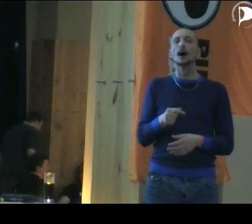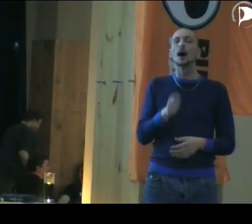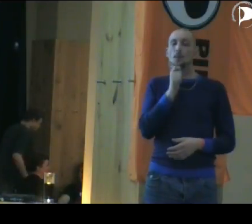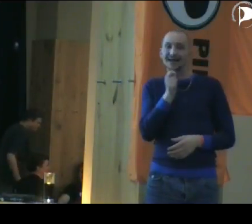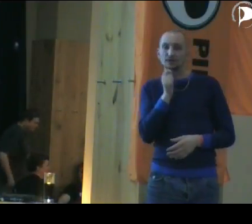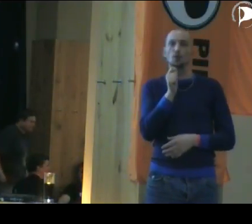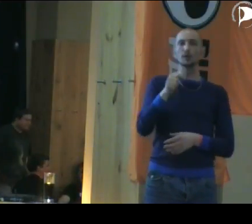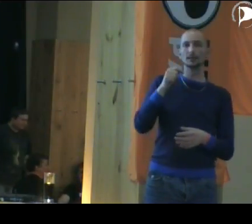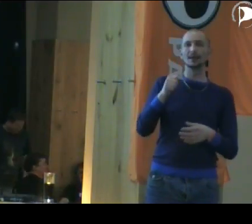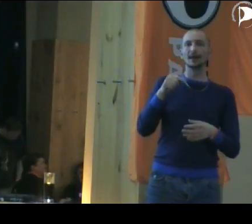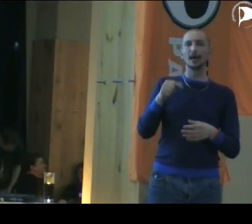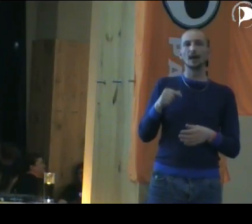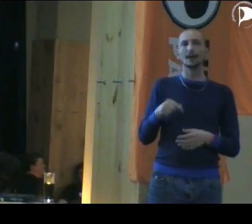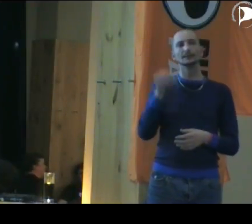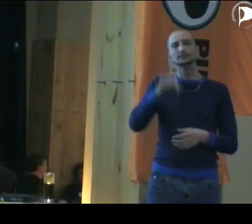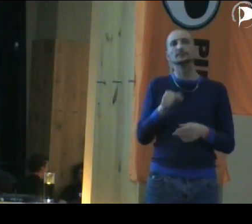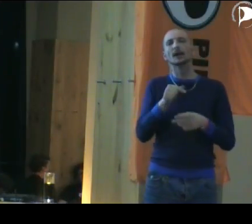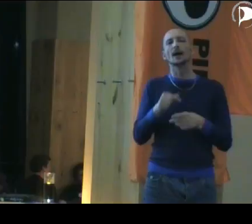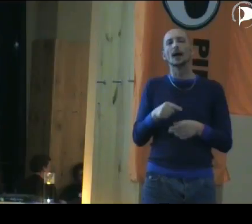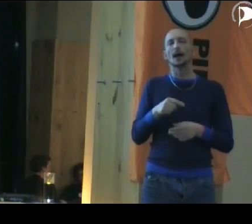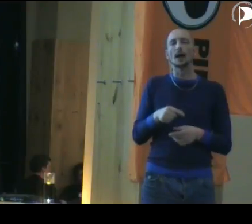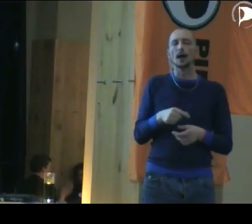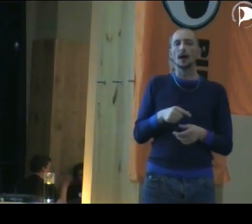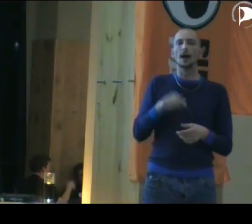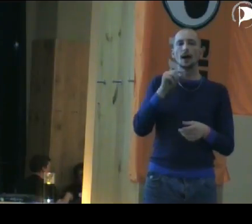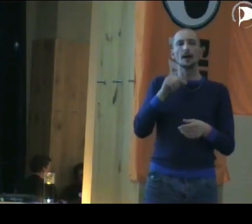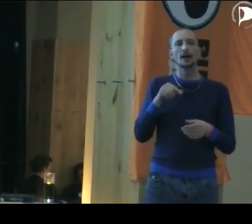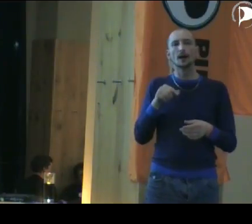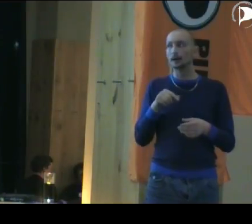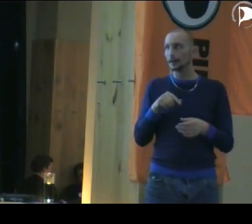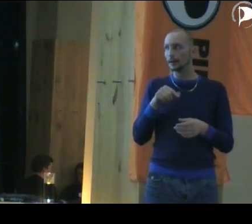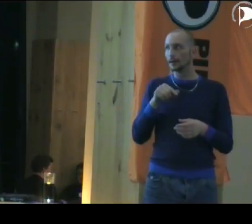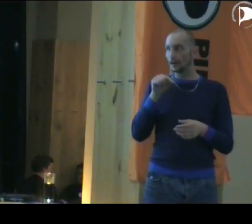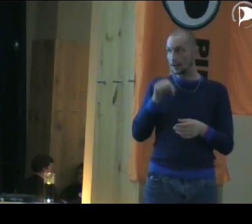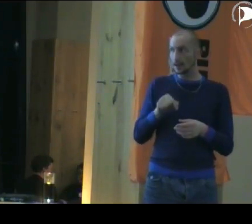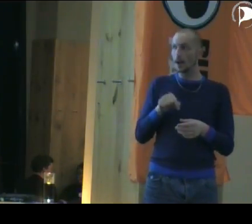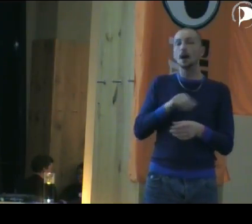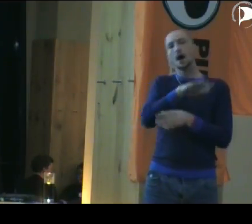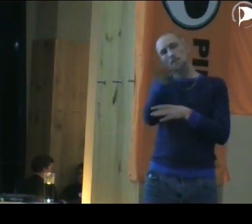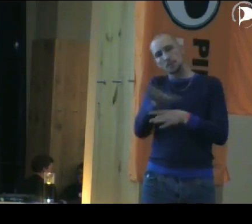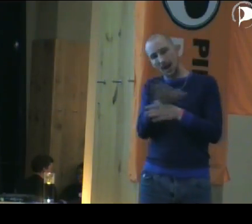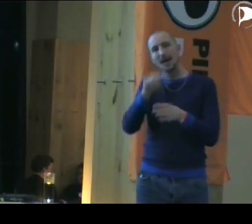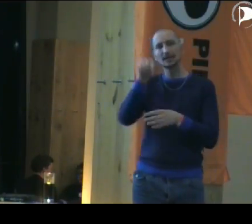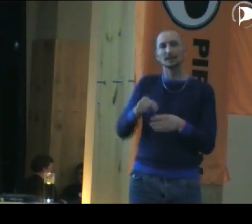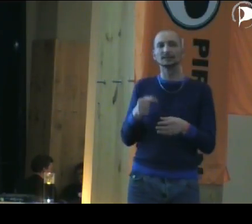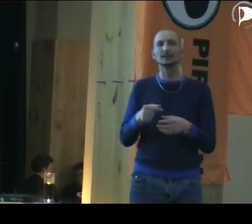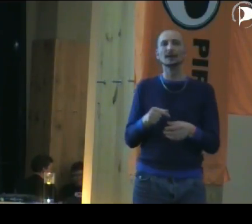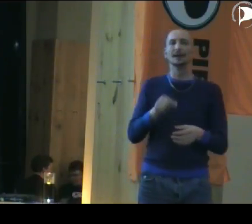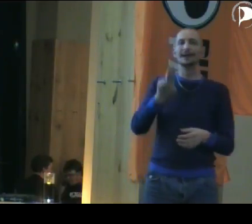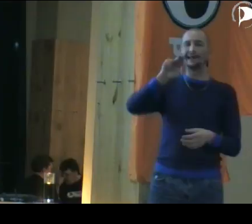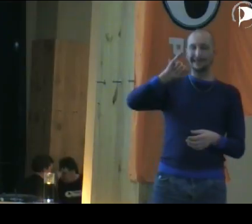bereich sind und zur intervention es bereiche in den vorstand mit einbringen als weißes